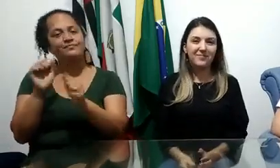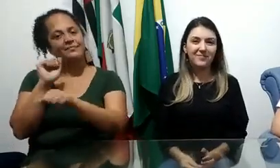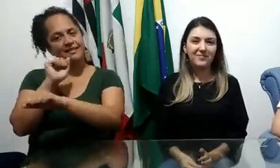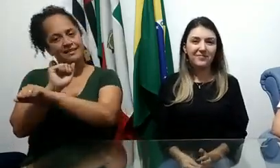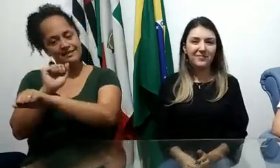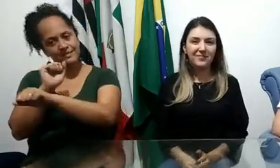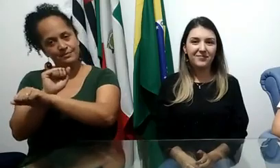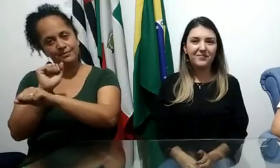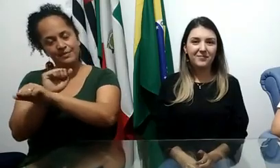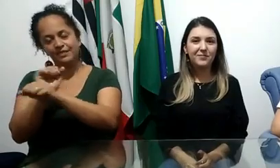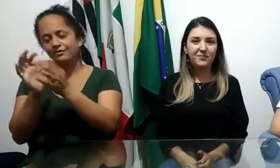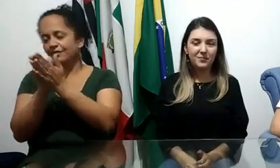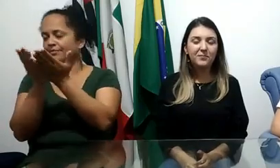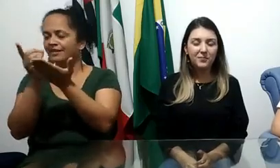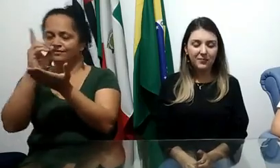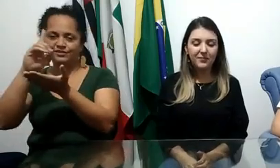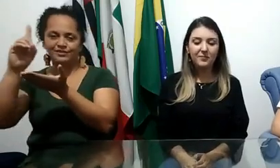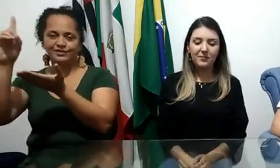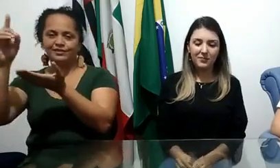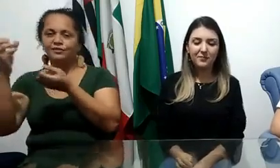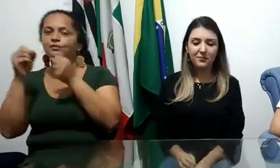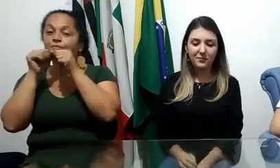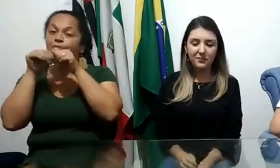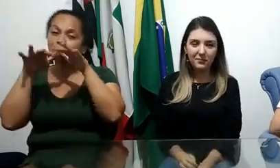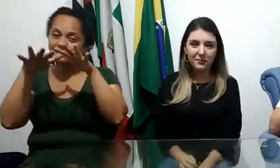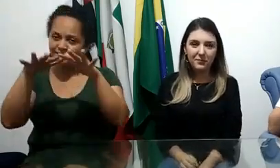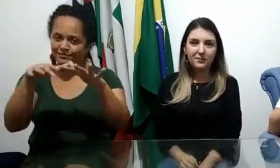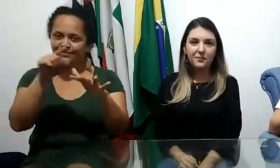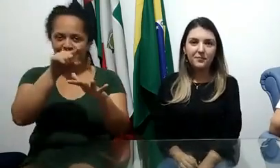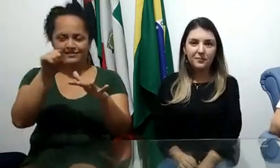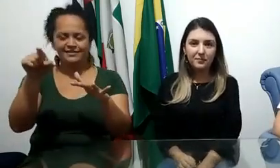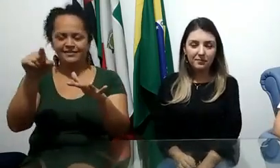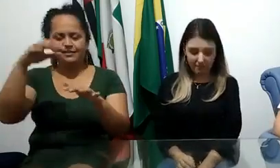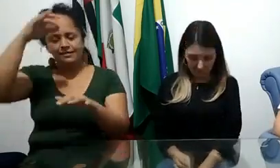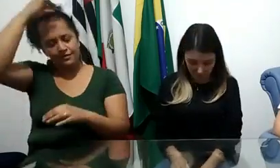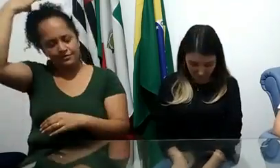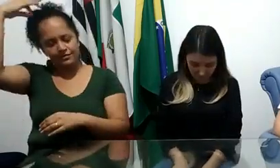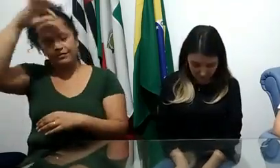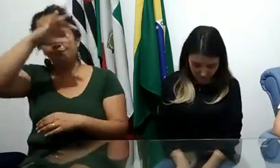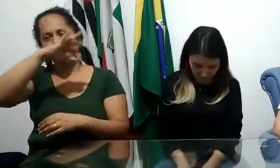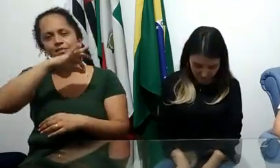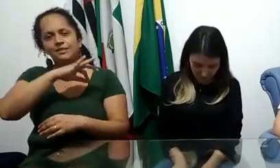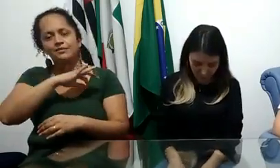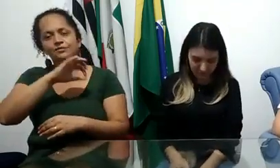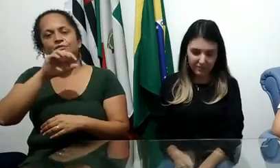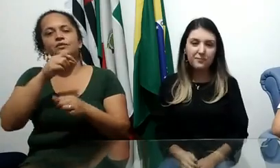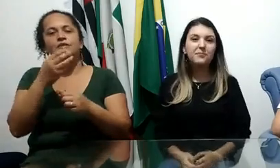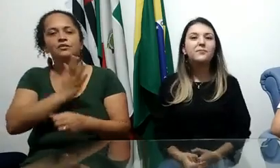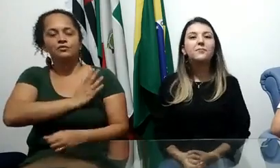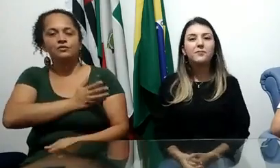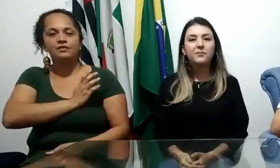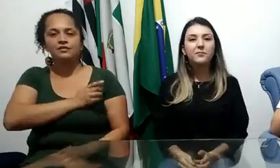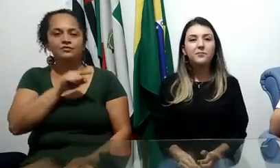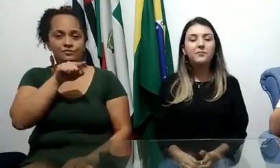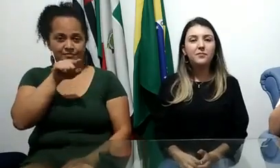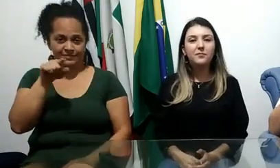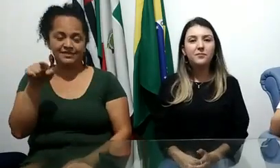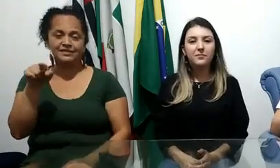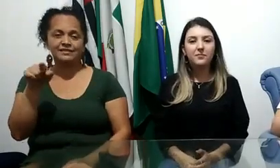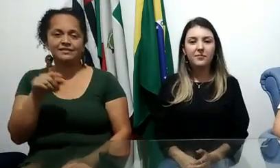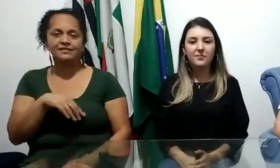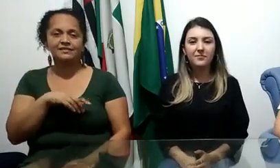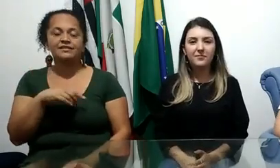essa palavra tenha edificado vocês, que o Espírito Santo tenha falado no coração de vocês e que a